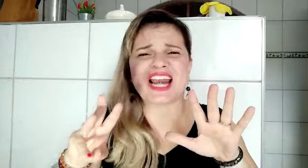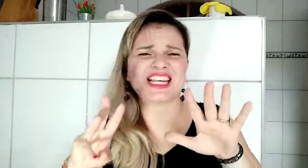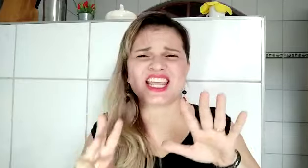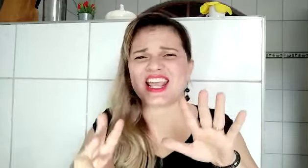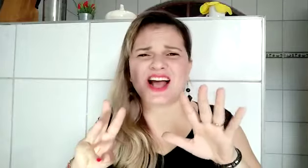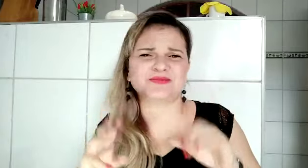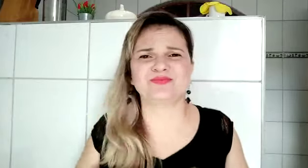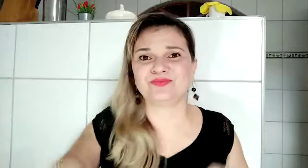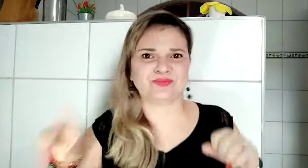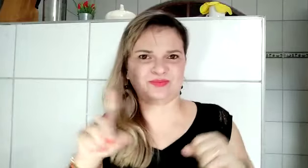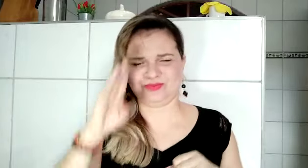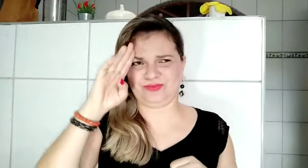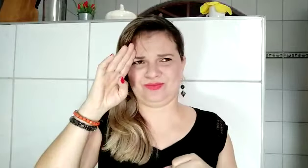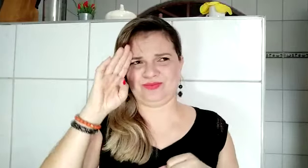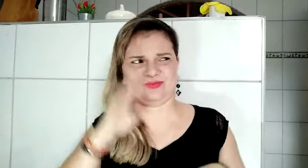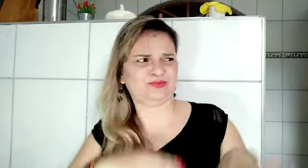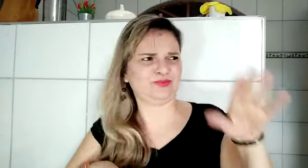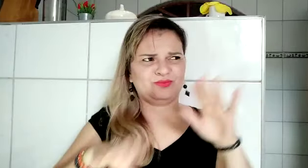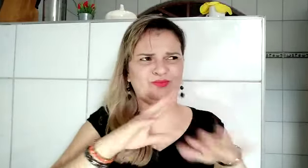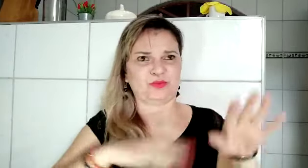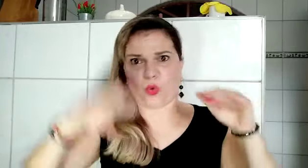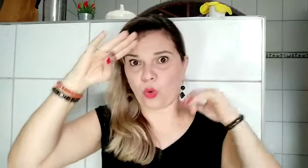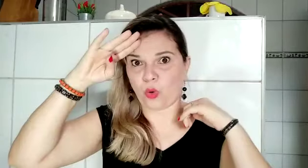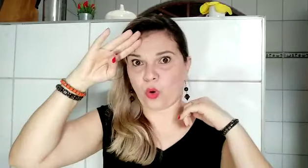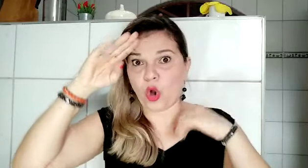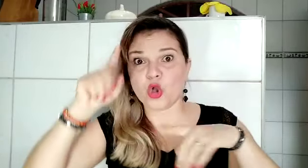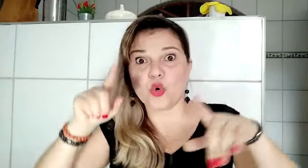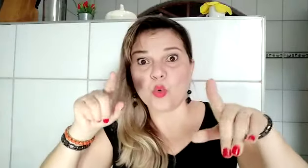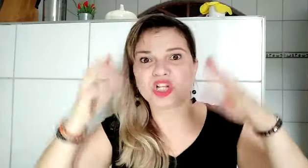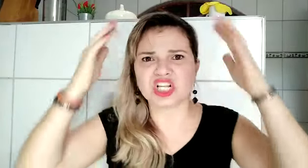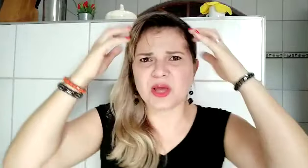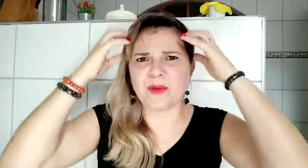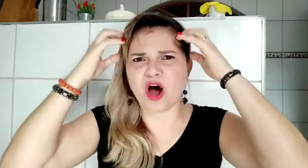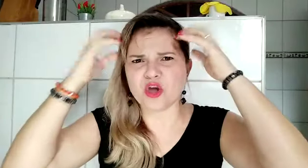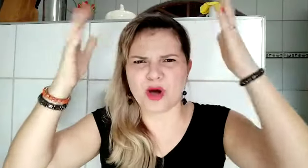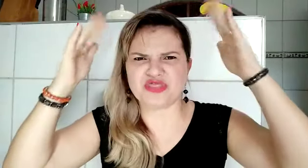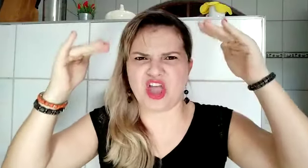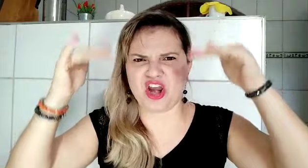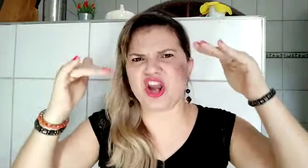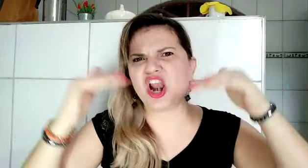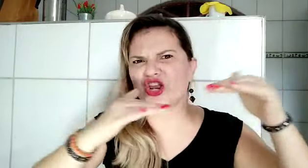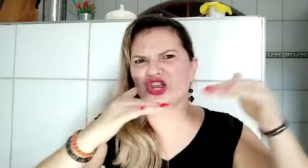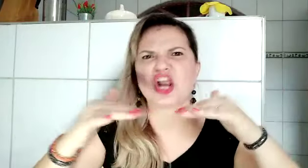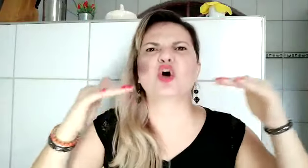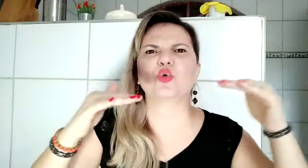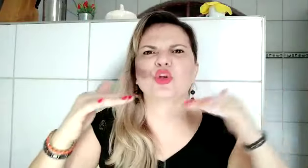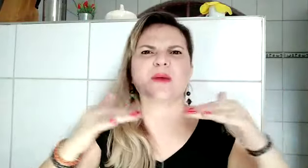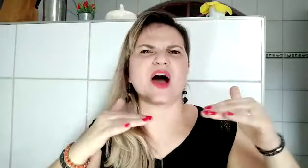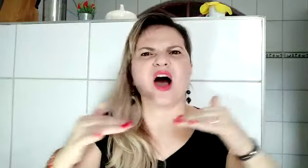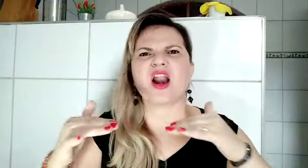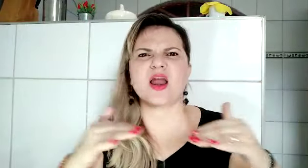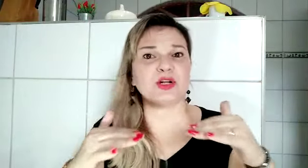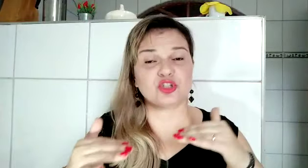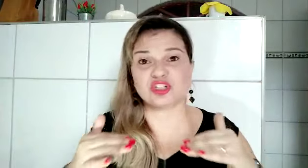al día, excelente, como en general. Y uno desde el baño mantiene la línea, ya dura, bajará la presión